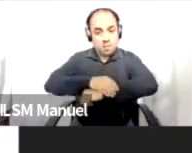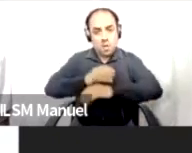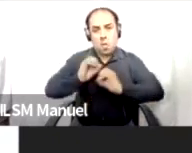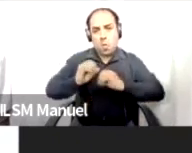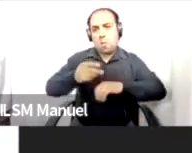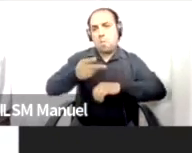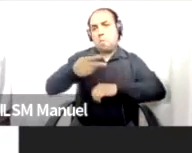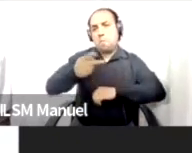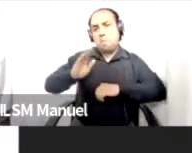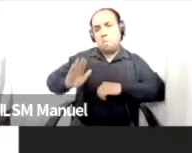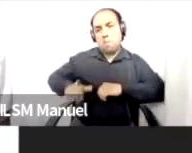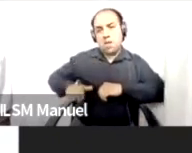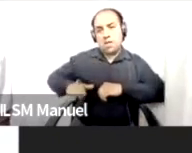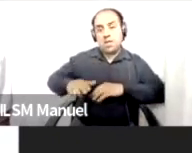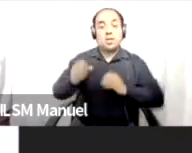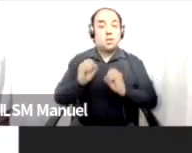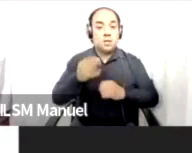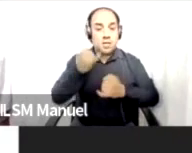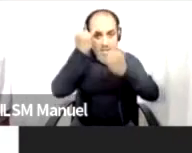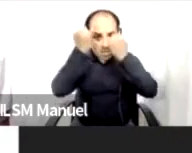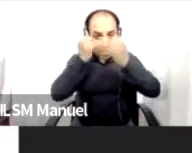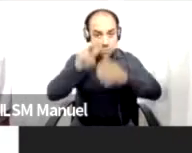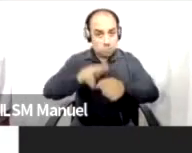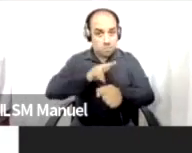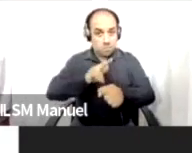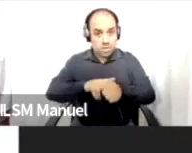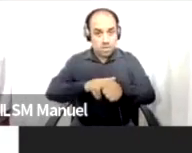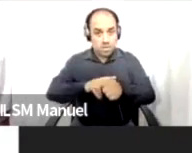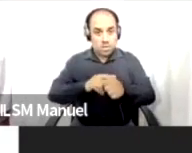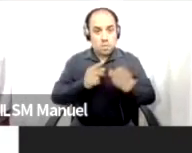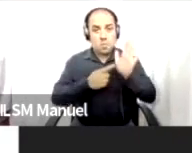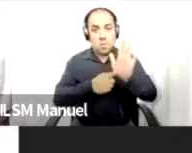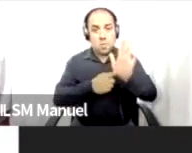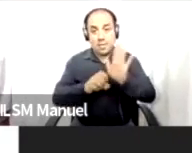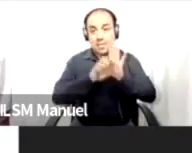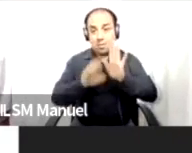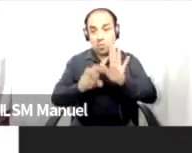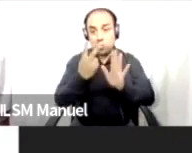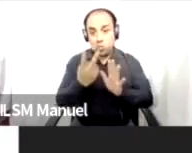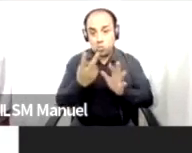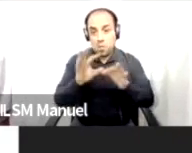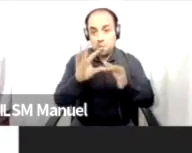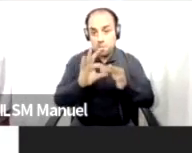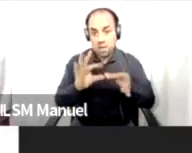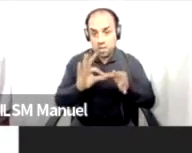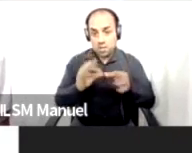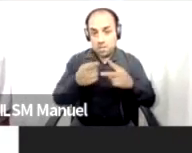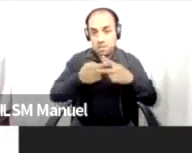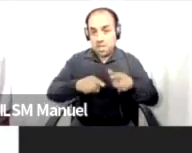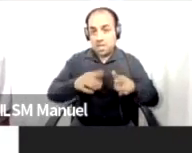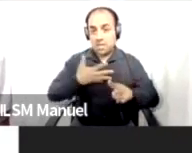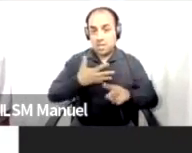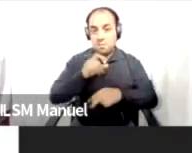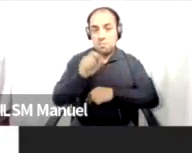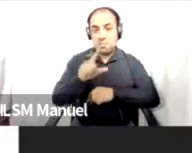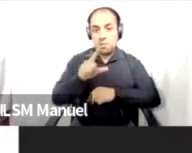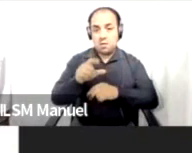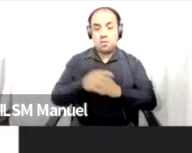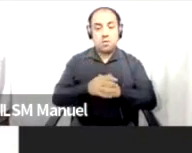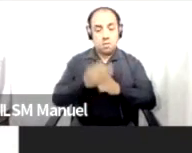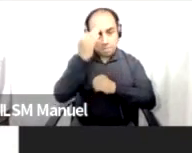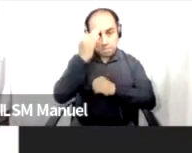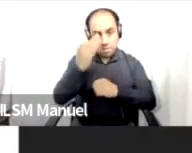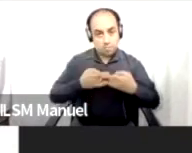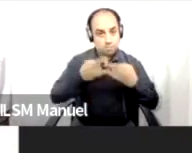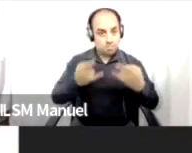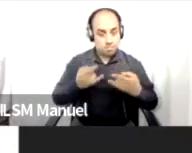Y tenemos que, por ejemplo, se ponen dos narrativas que empiezan a surgir en el mismo periodo histórico, que es